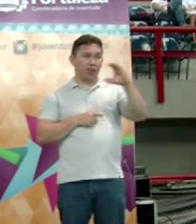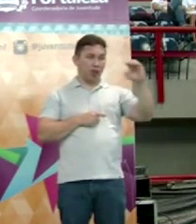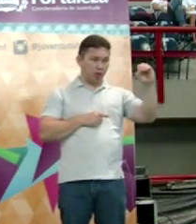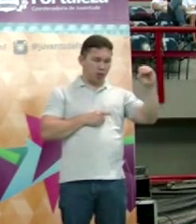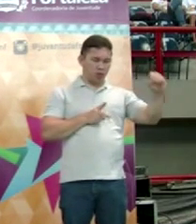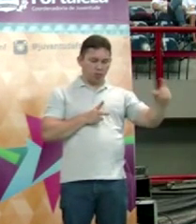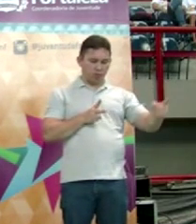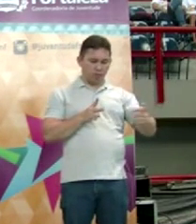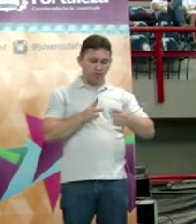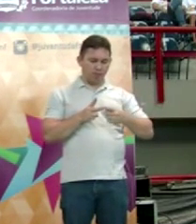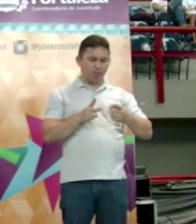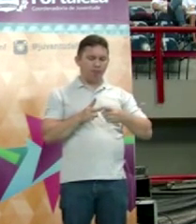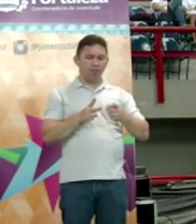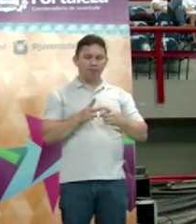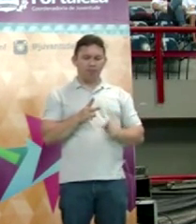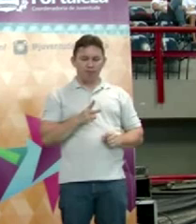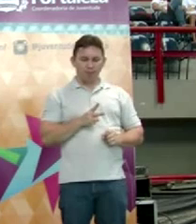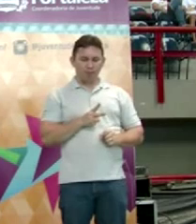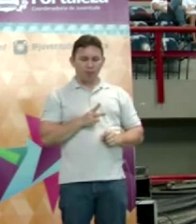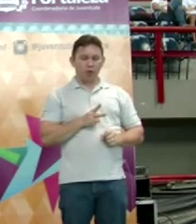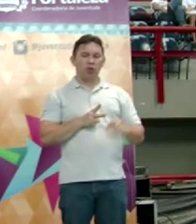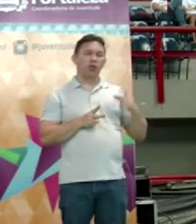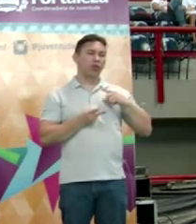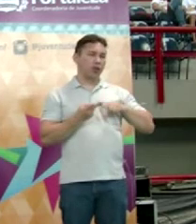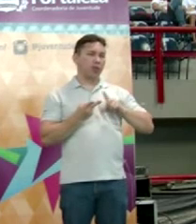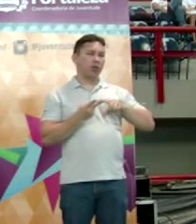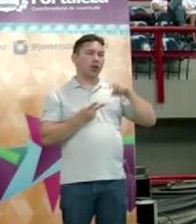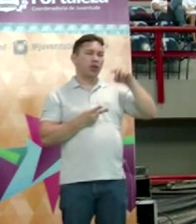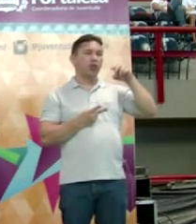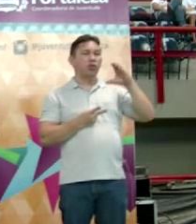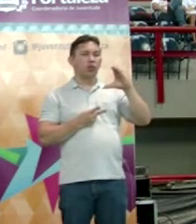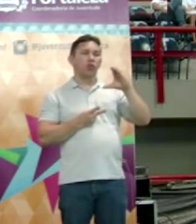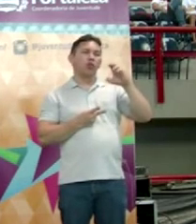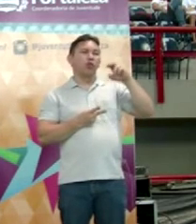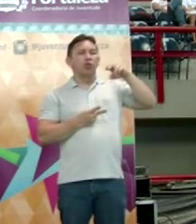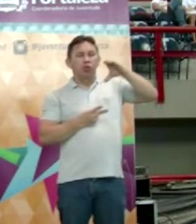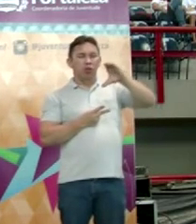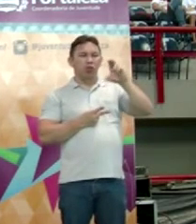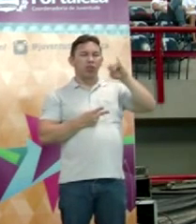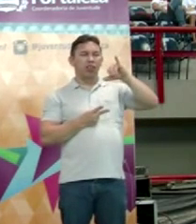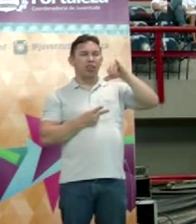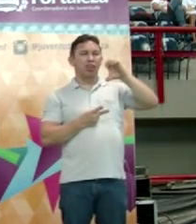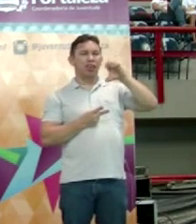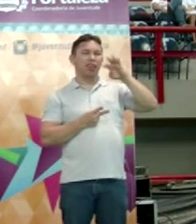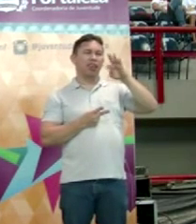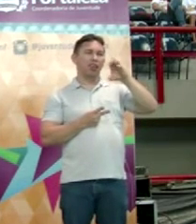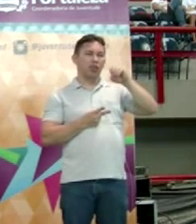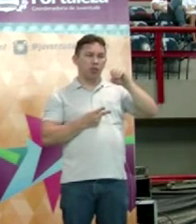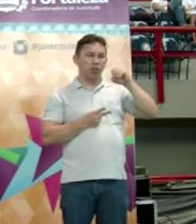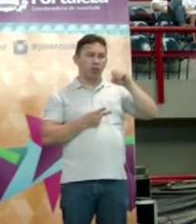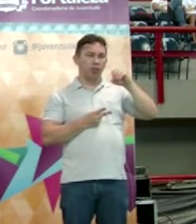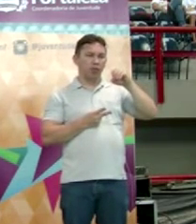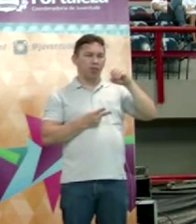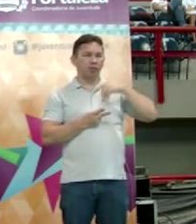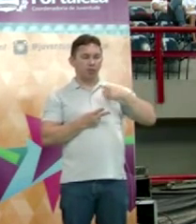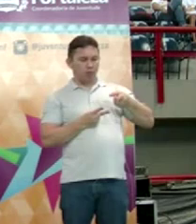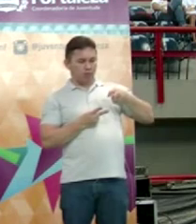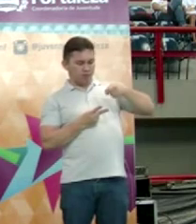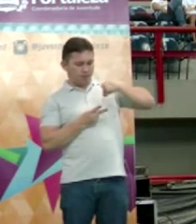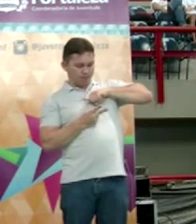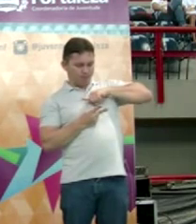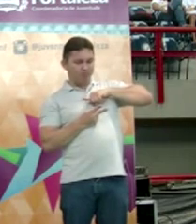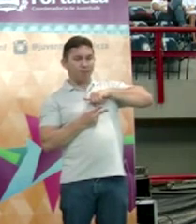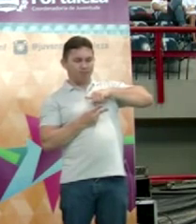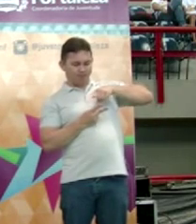monóxido de carbono, e liberou o cianeto, tá? A grande maioria das pessoas que morreram,